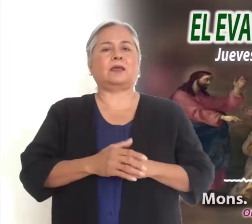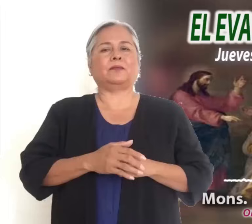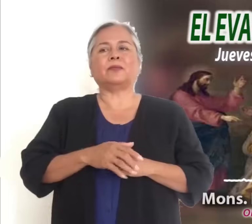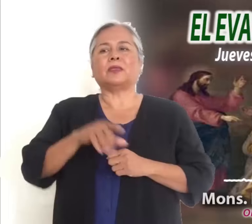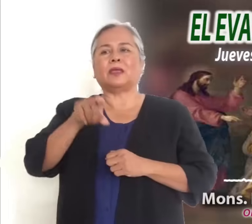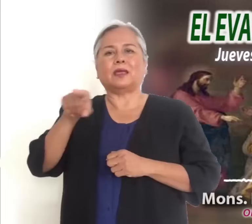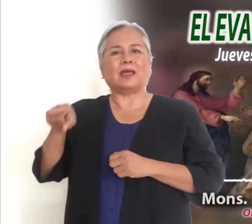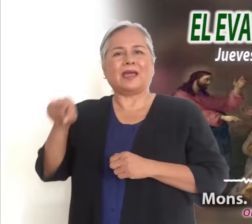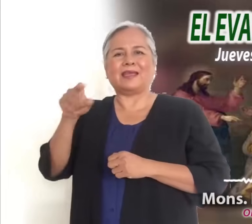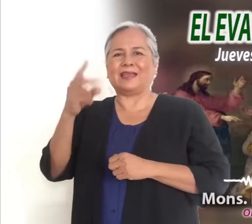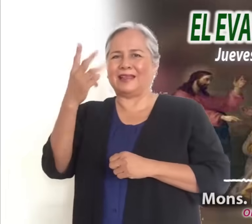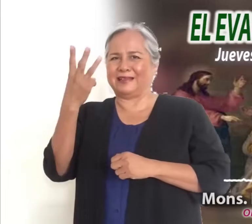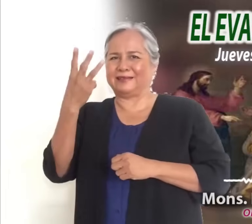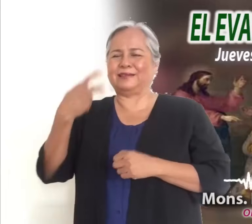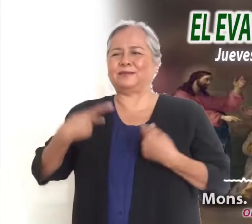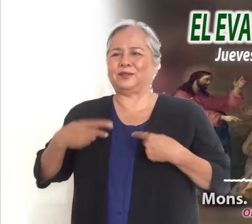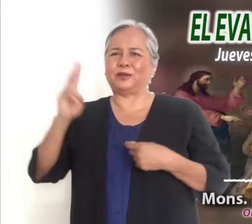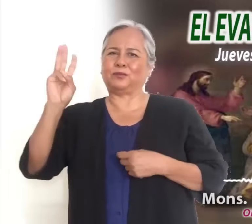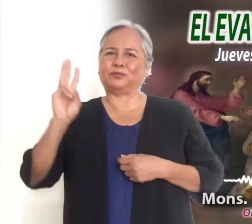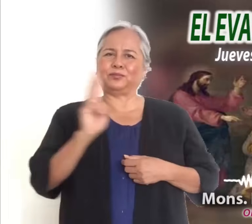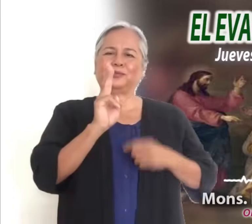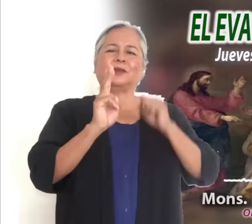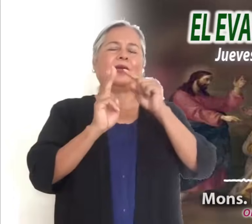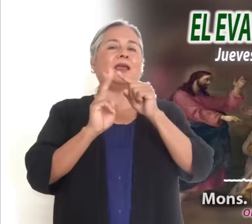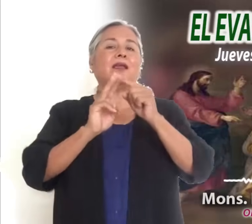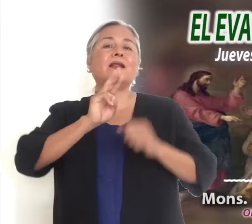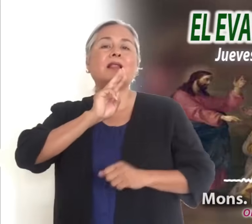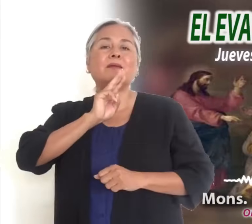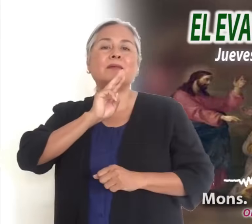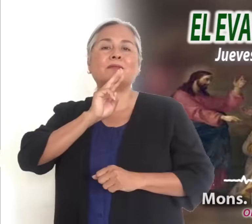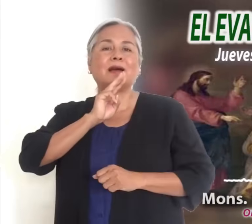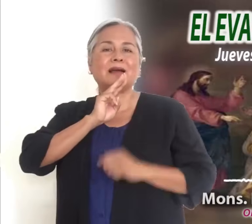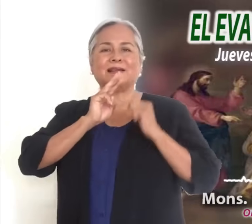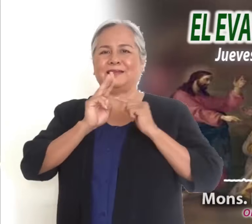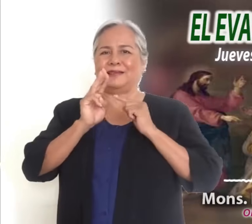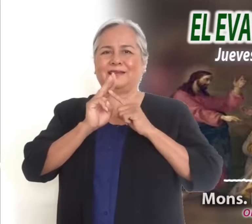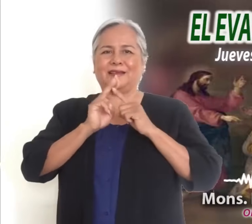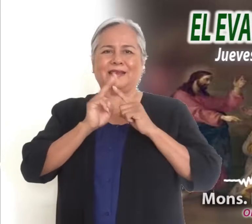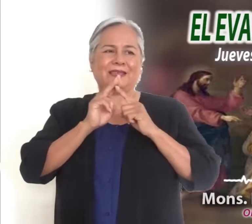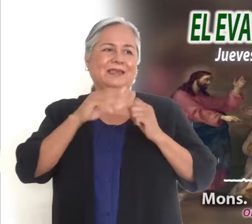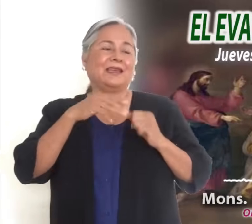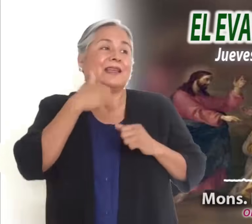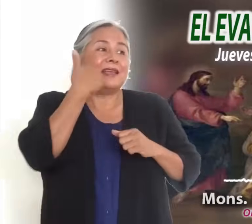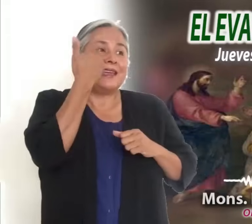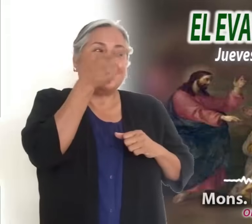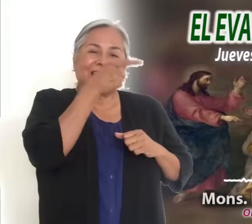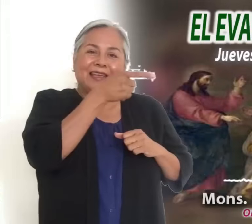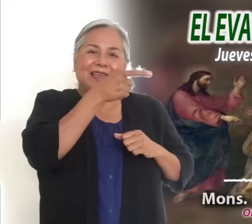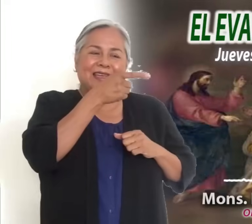ofrece San Mateo. Escondido entre las súplicas y ternura de la madre, aparece junto a Juan,